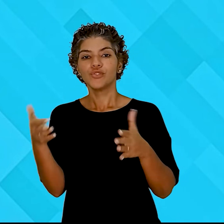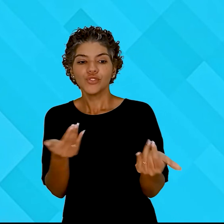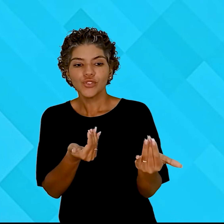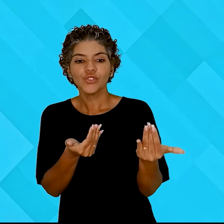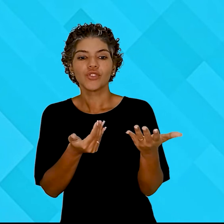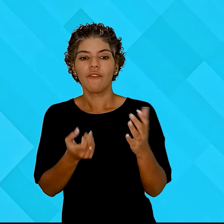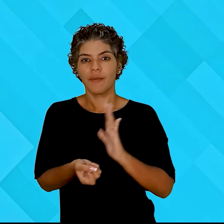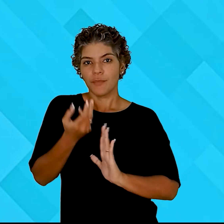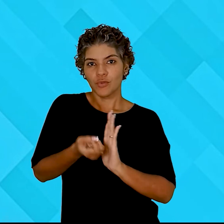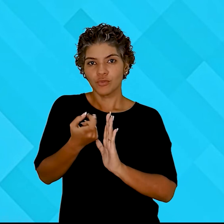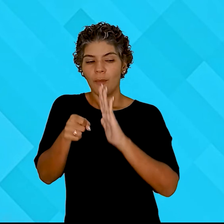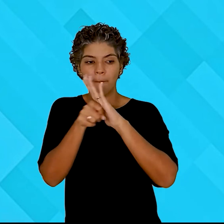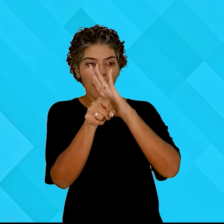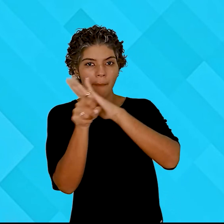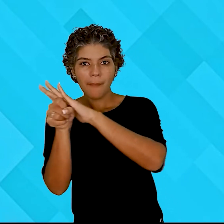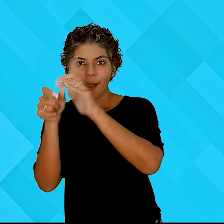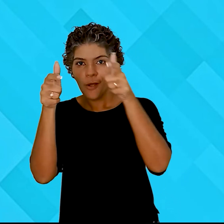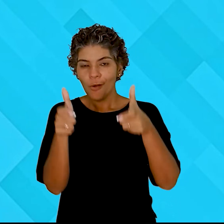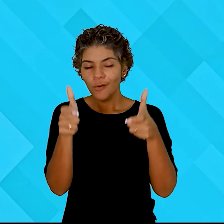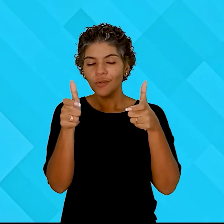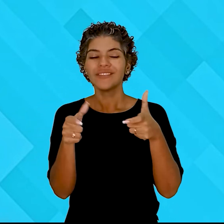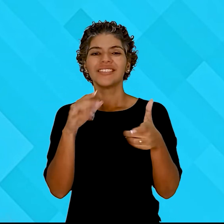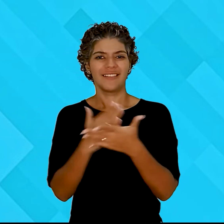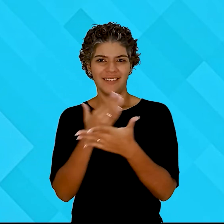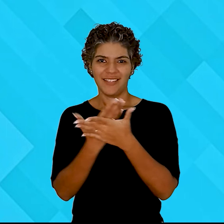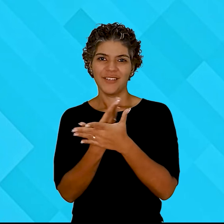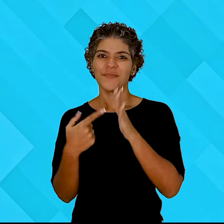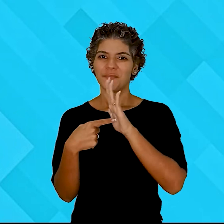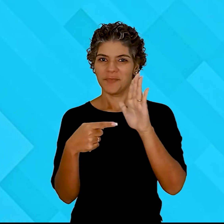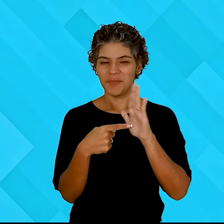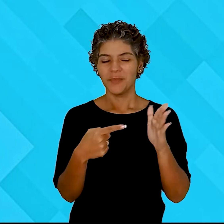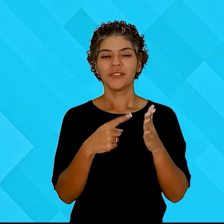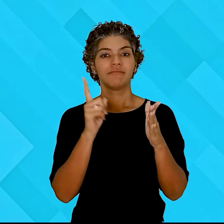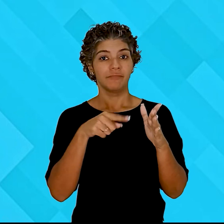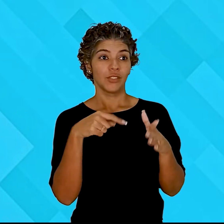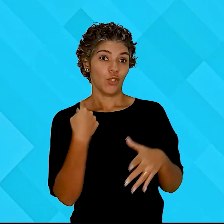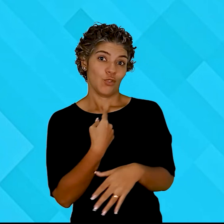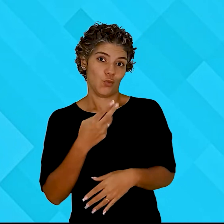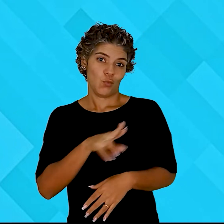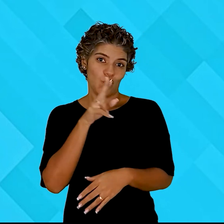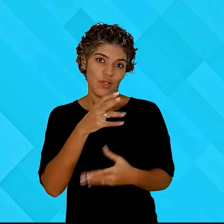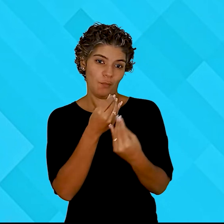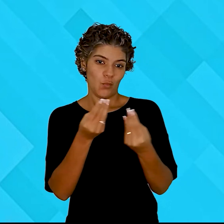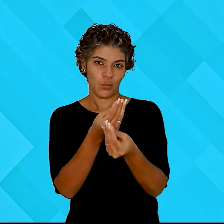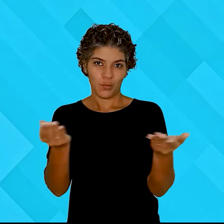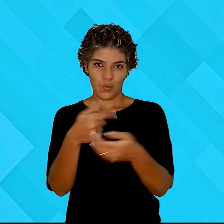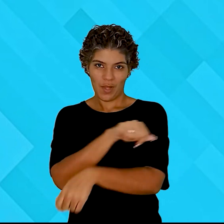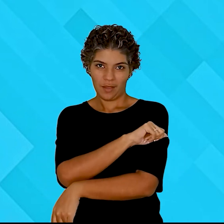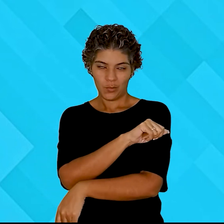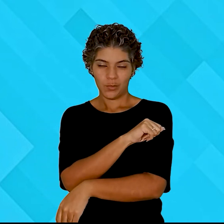produtores e tal, que o livro acabou fazendo, é um livro escrito, né, em parte por alunos do curso, né? E tem uma outra questão que ela